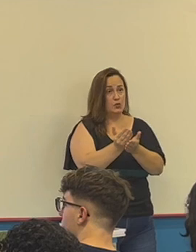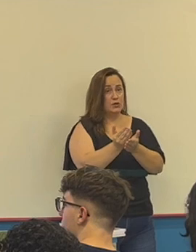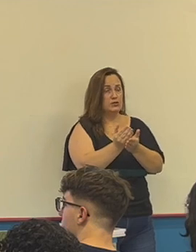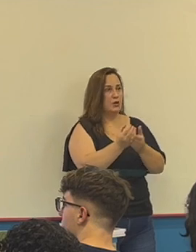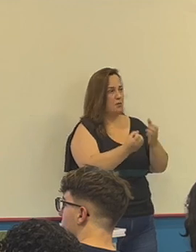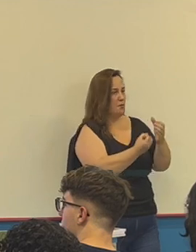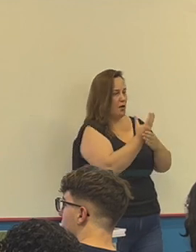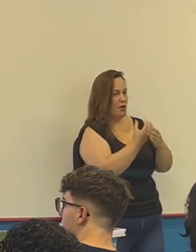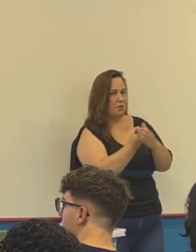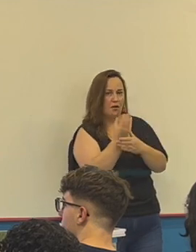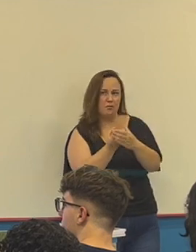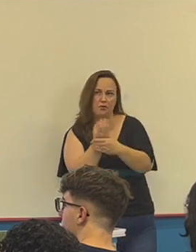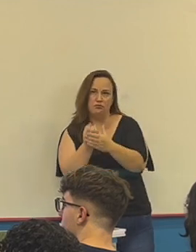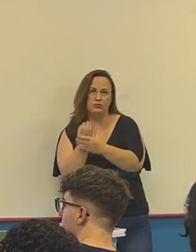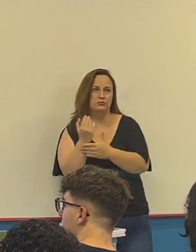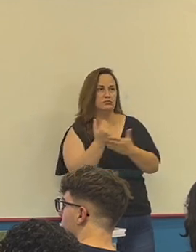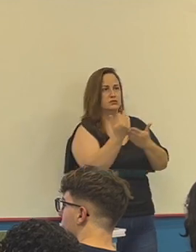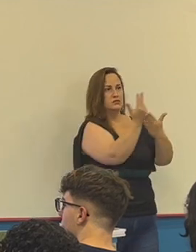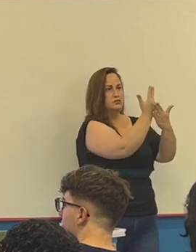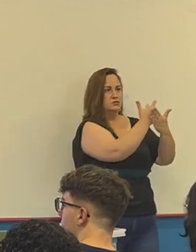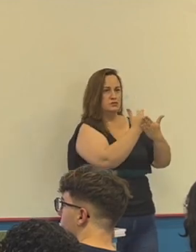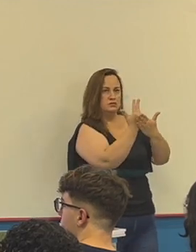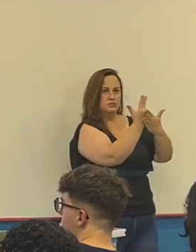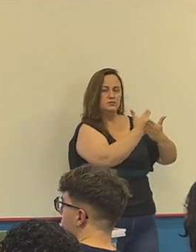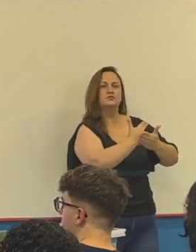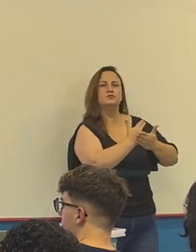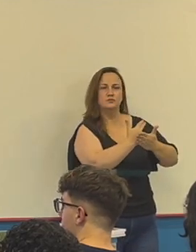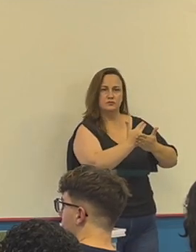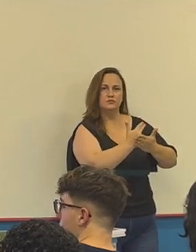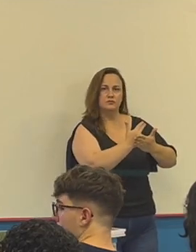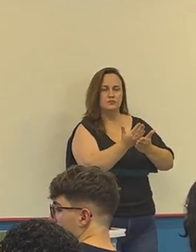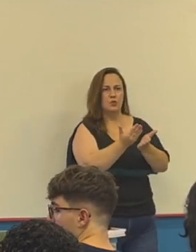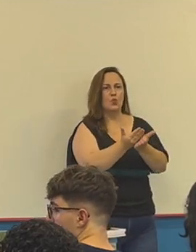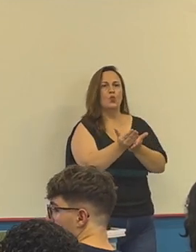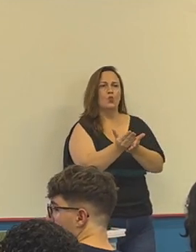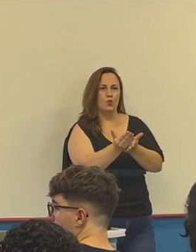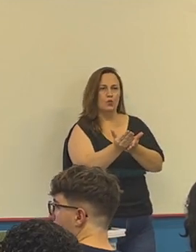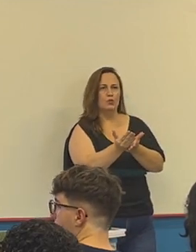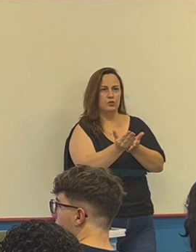que eu comecei, da minha prática artística. Eu comecei,